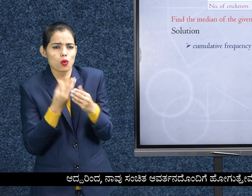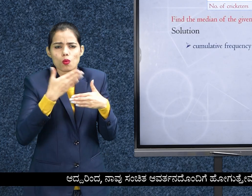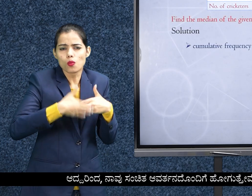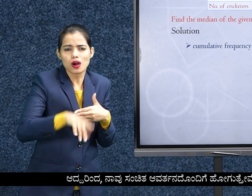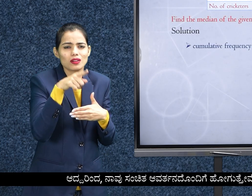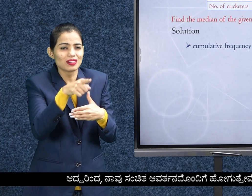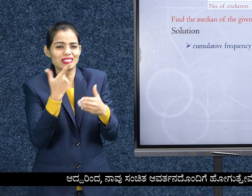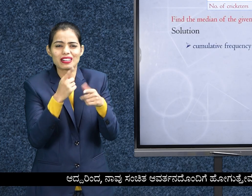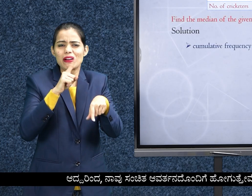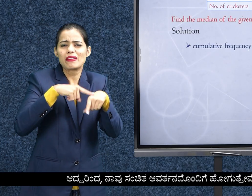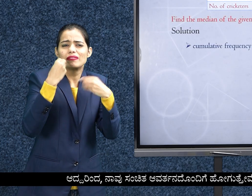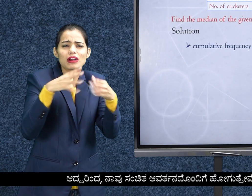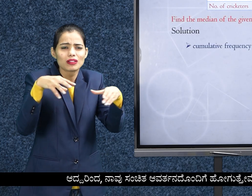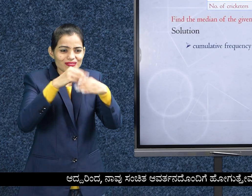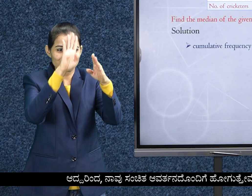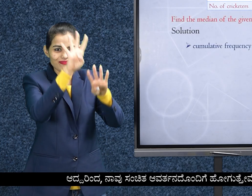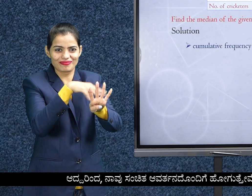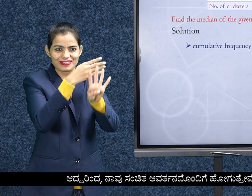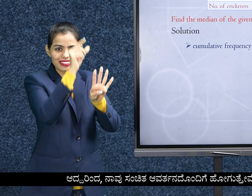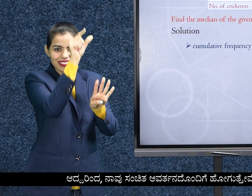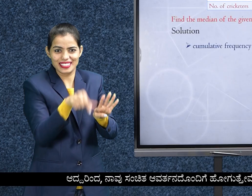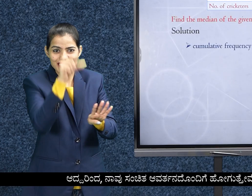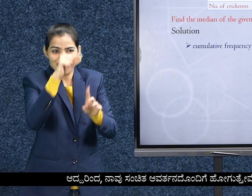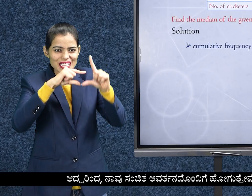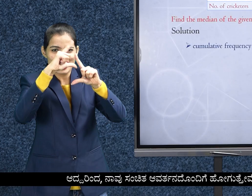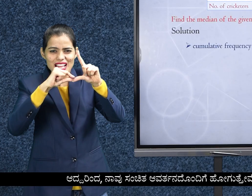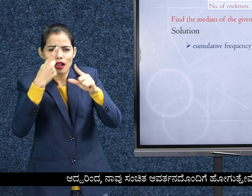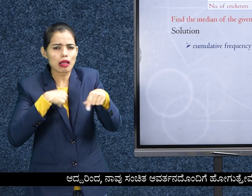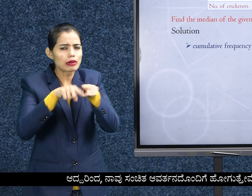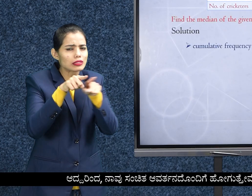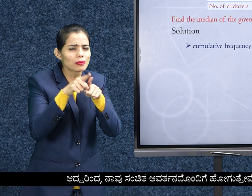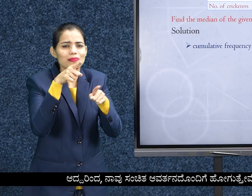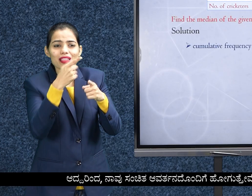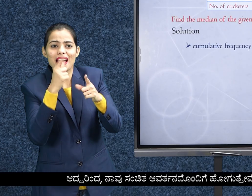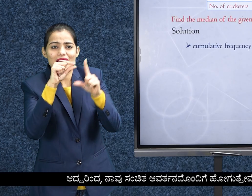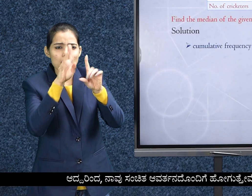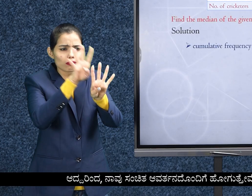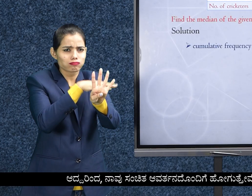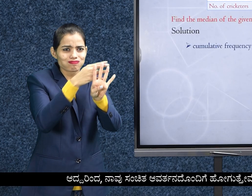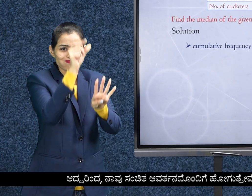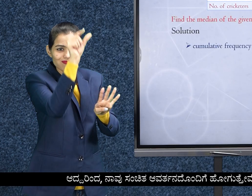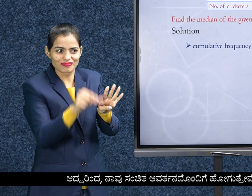ಆದ್ರಿಂದ ನಾವು ಸಂಚಿತ ಆವರ್ತನದೊಂದಿಗೆ ಹೋಗ್ತೇವೆ, ಅಂದ್ರೆ ಒಟ್ಟು ಆವರ್ತನಗಳ ಚಾಲನೆಯಲ್ಲಿ.